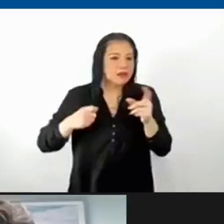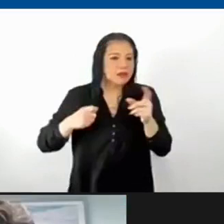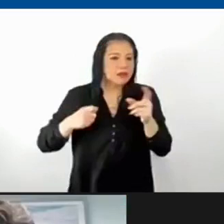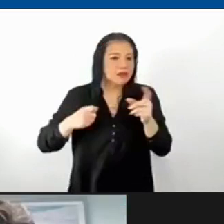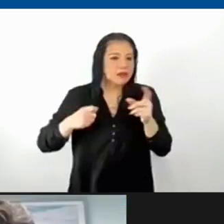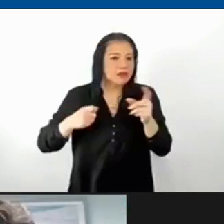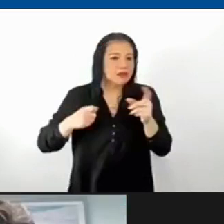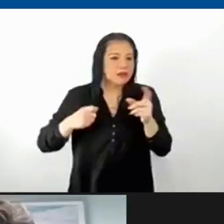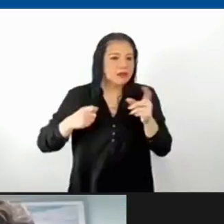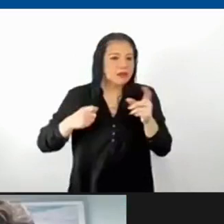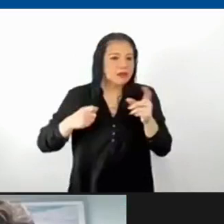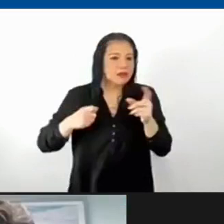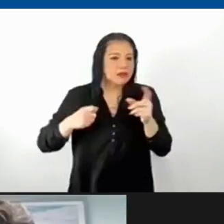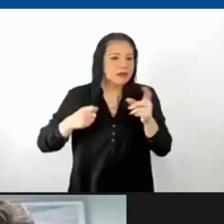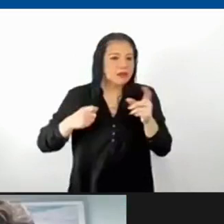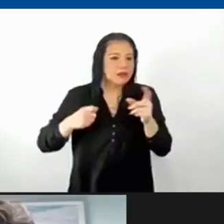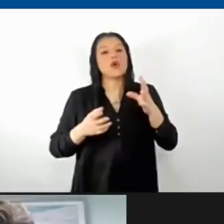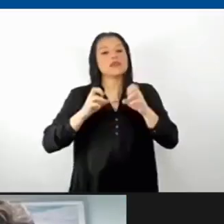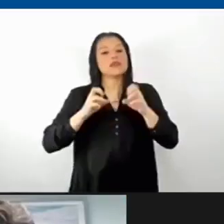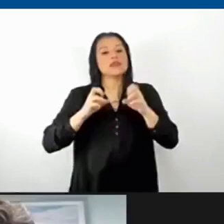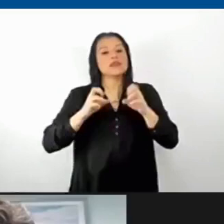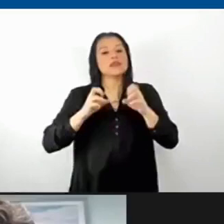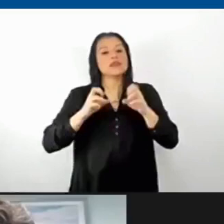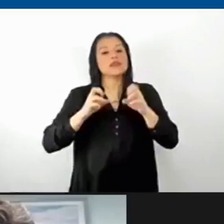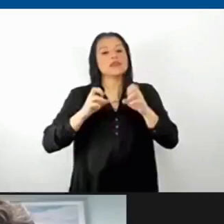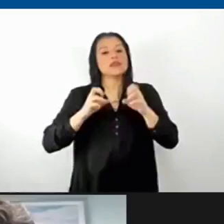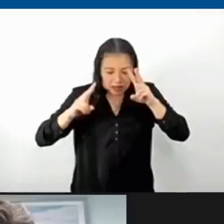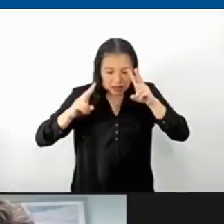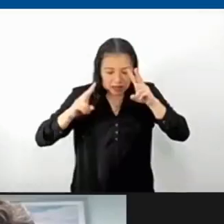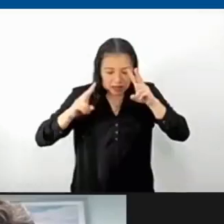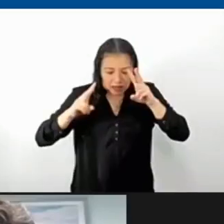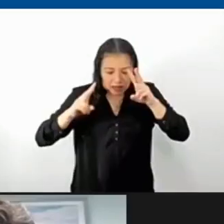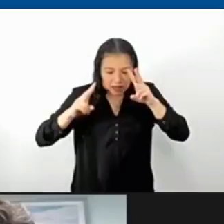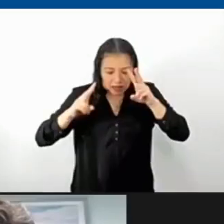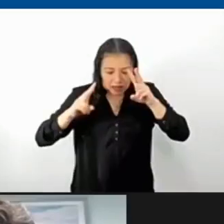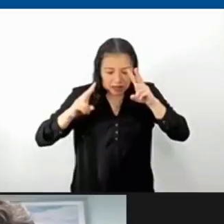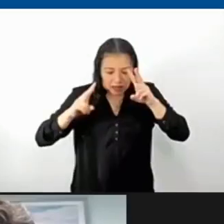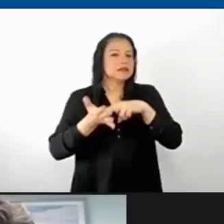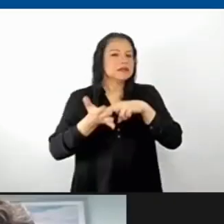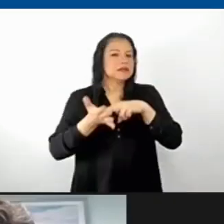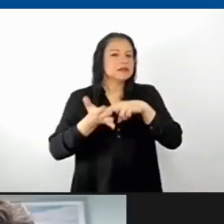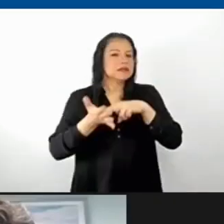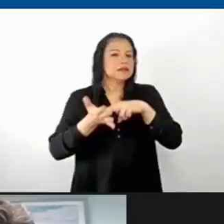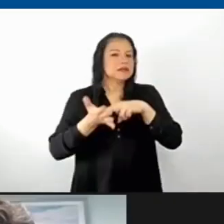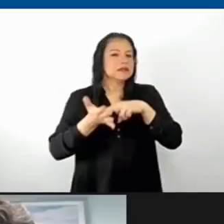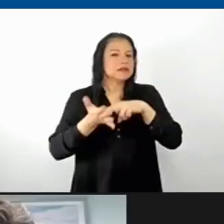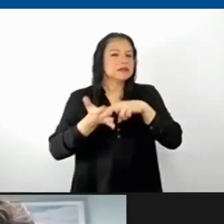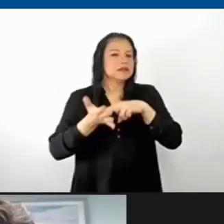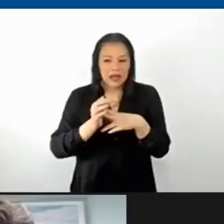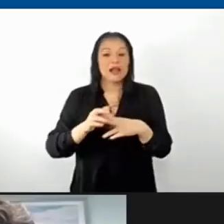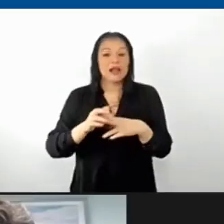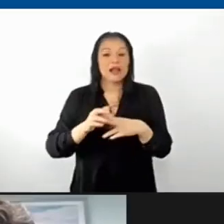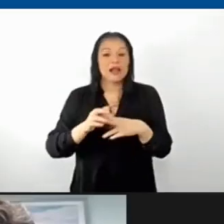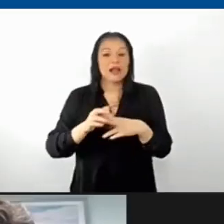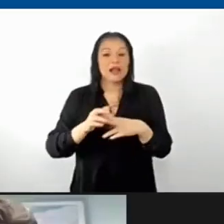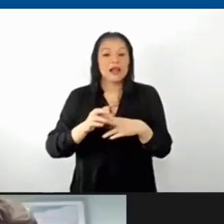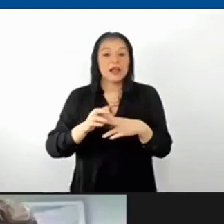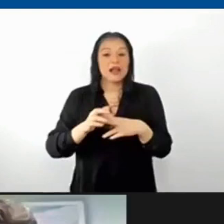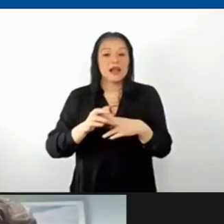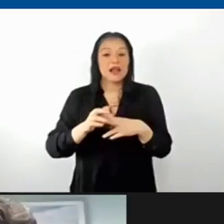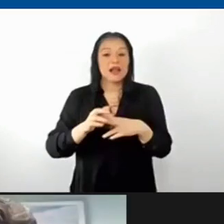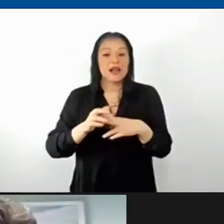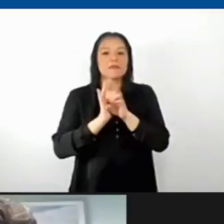validada significa que todavía no se ha estudiado el significado de lo que salga en la sangre. Por ejemplo,